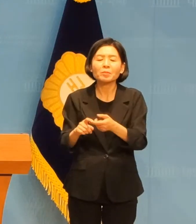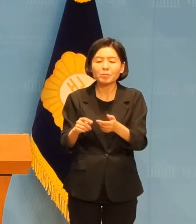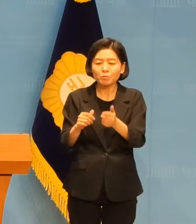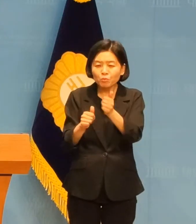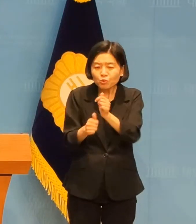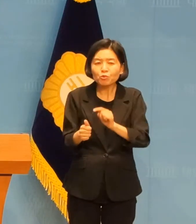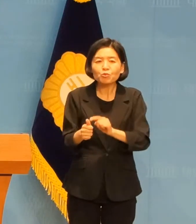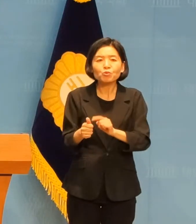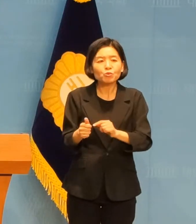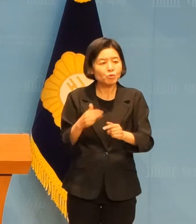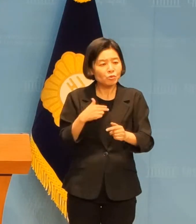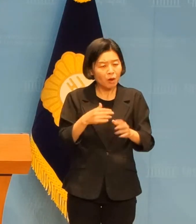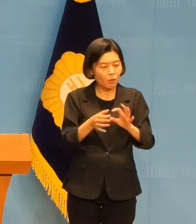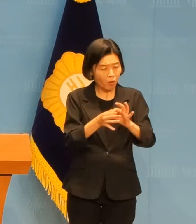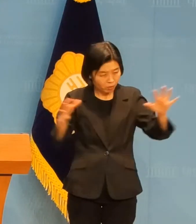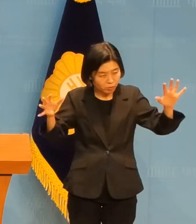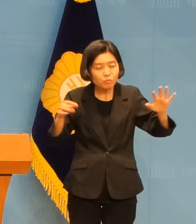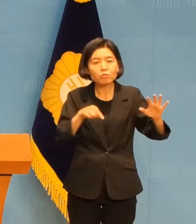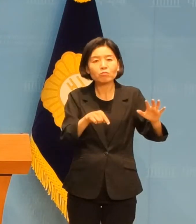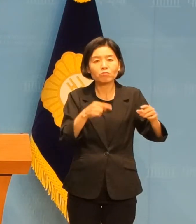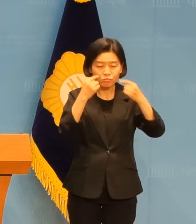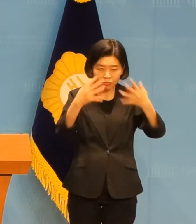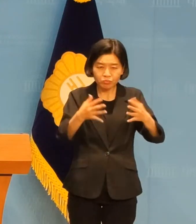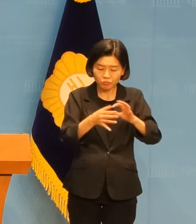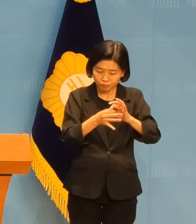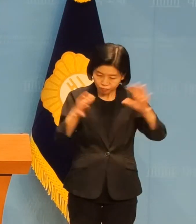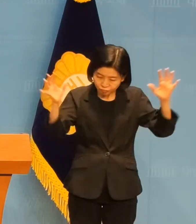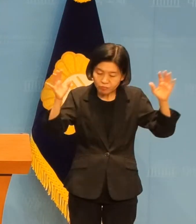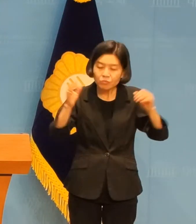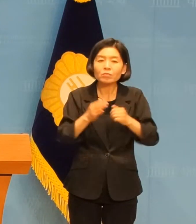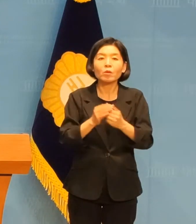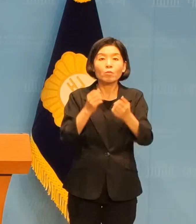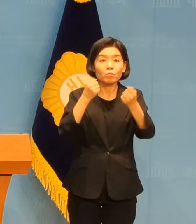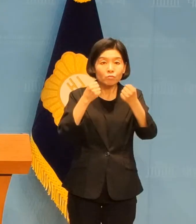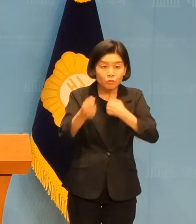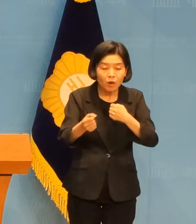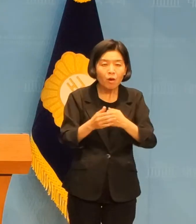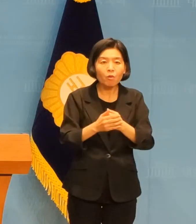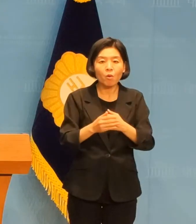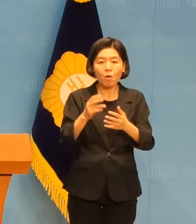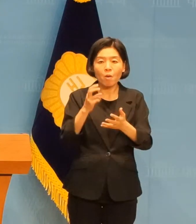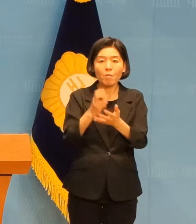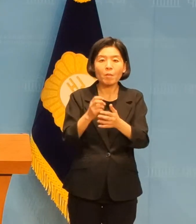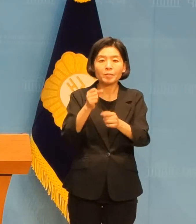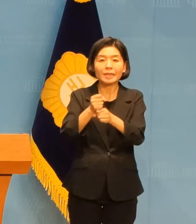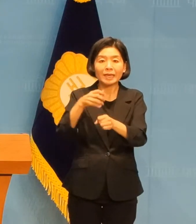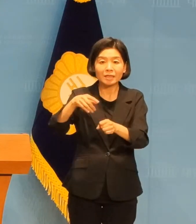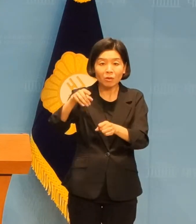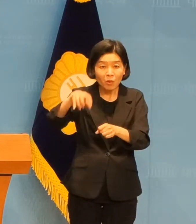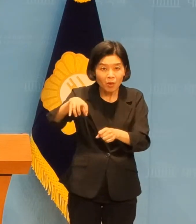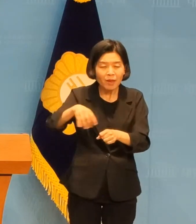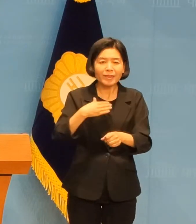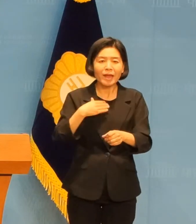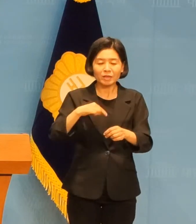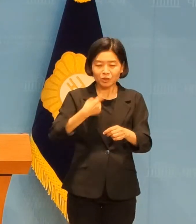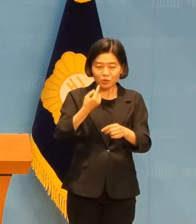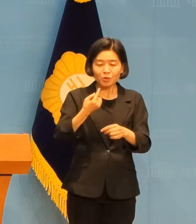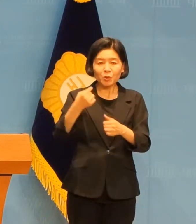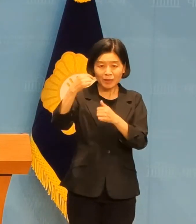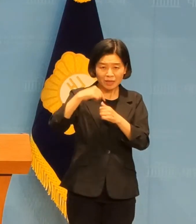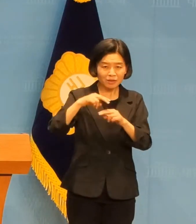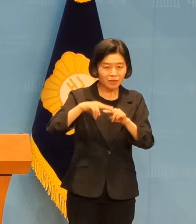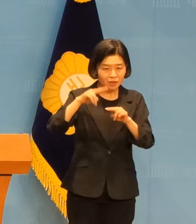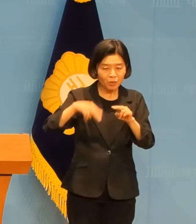사유에 해당하지 않음이 분명한데도 법제처는 제가 스스로 내정자 지위를 사퇴할 때까지 그리고 그